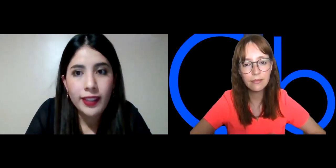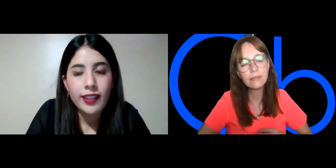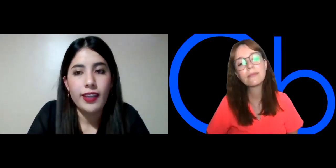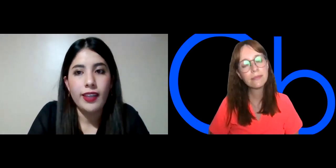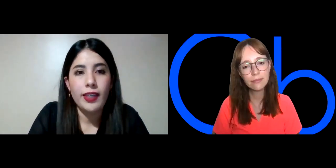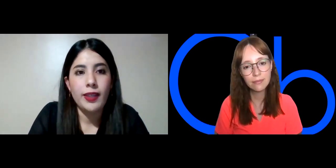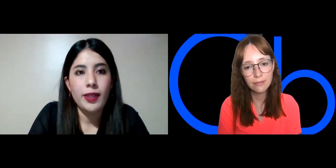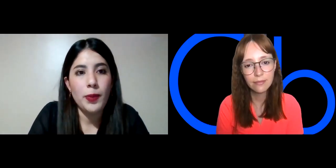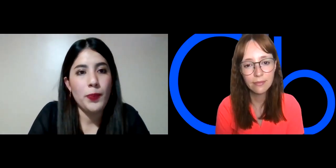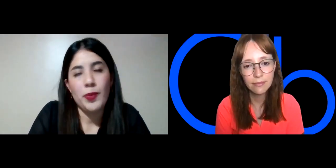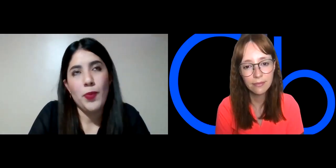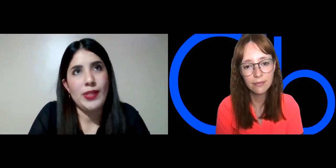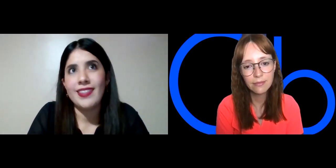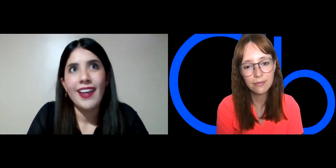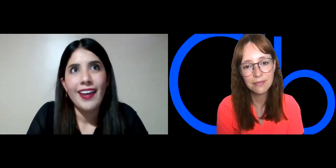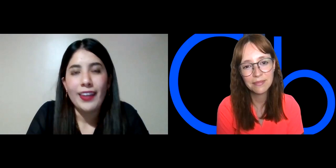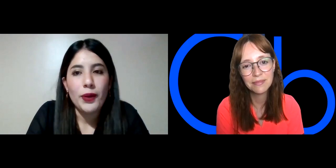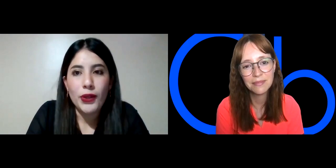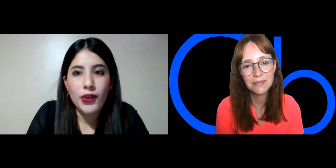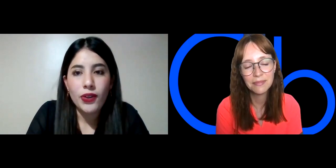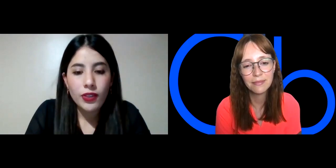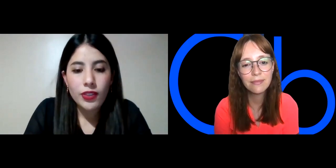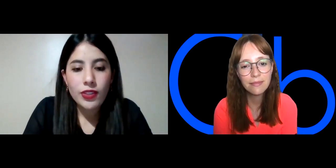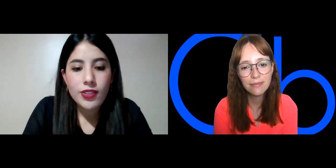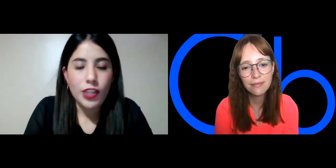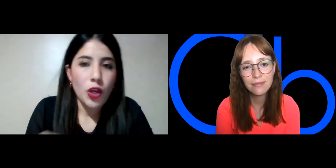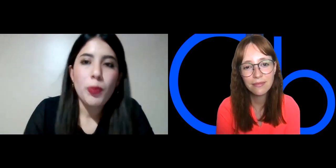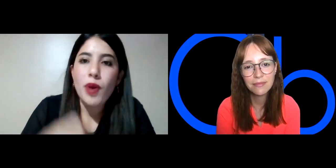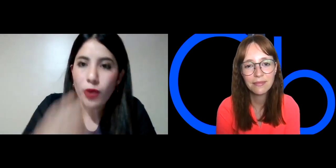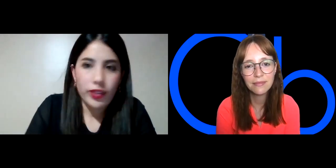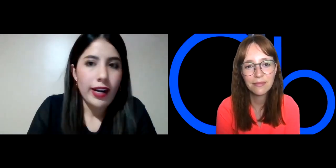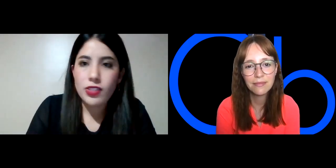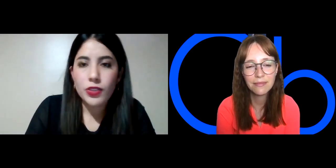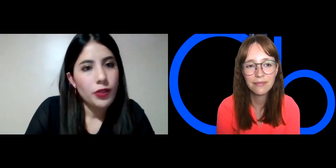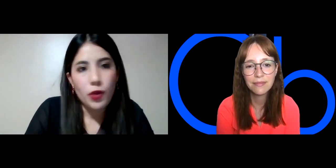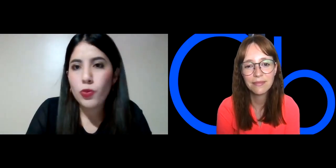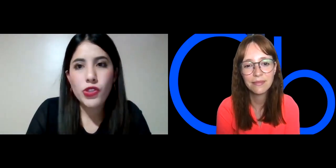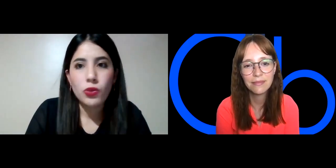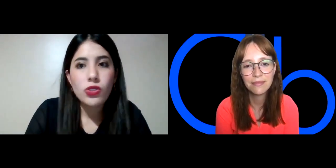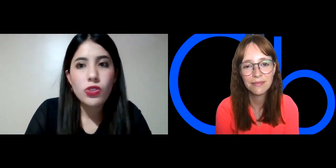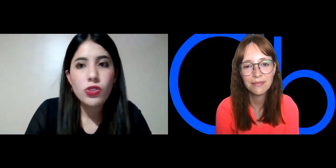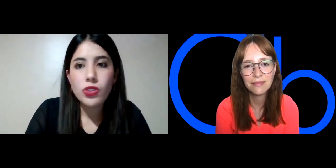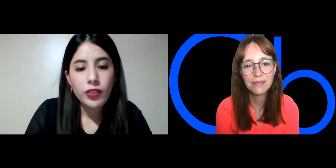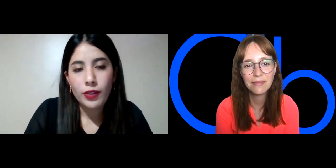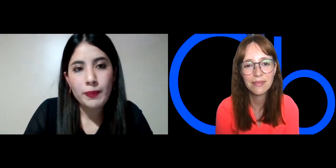importante y pues digo, si yo puedo aportar esto, con mucho